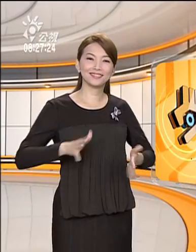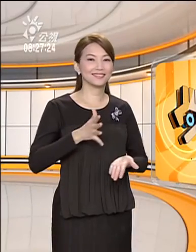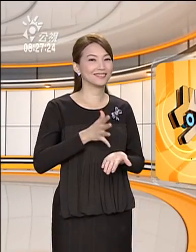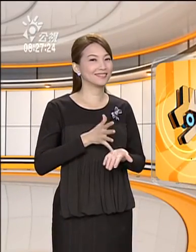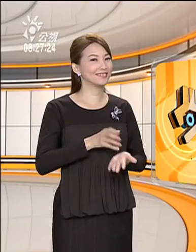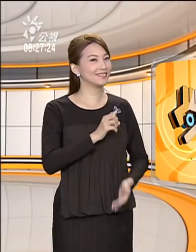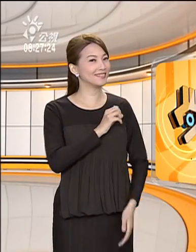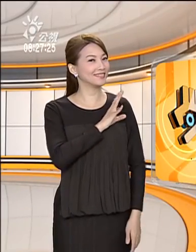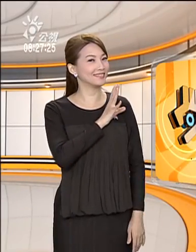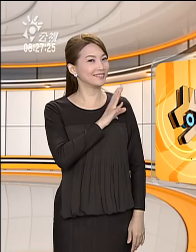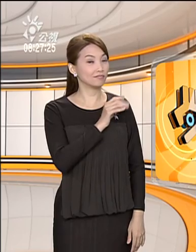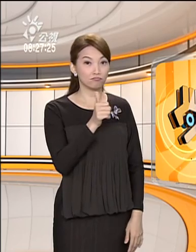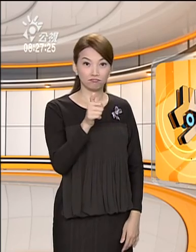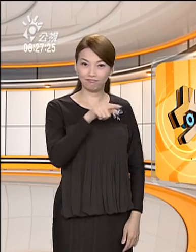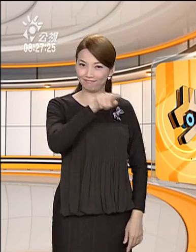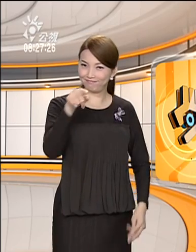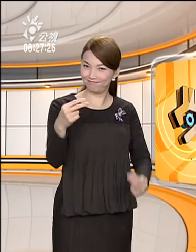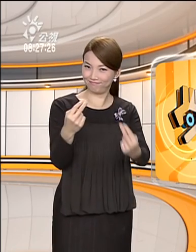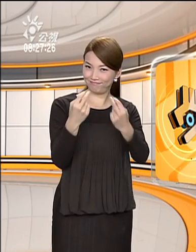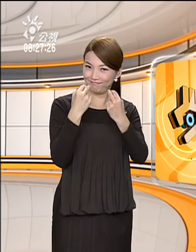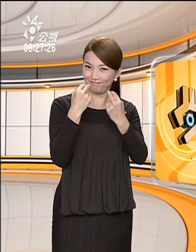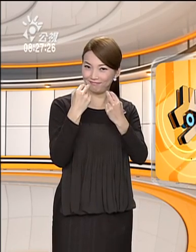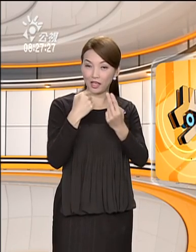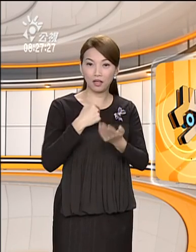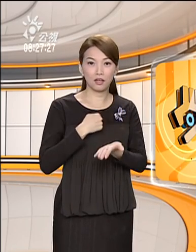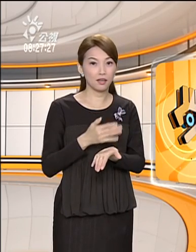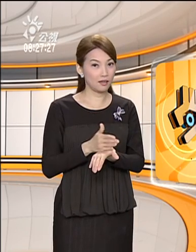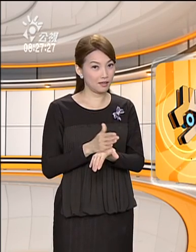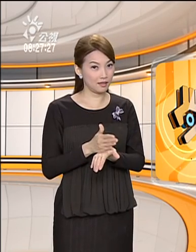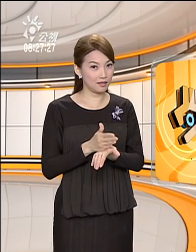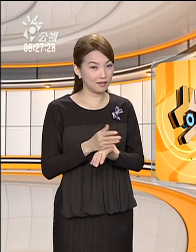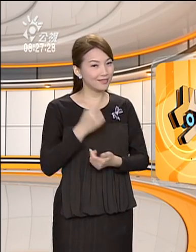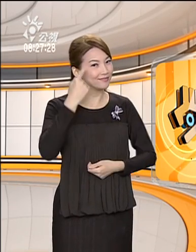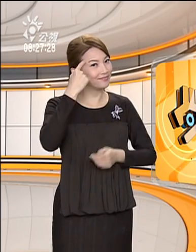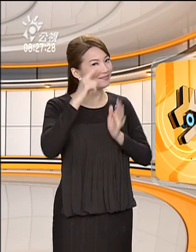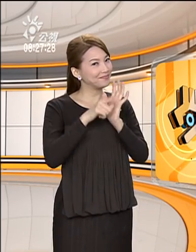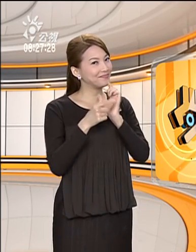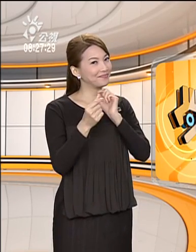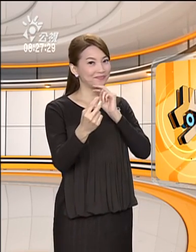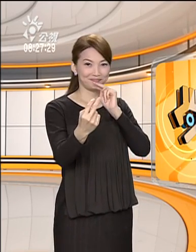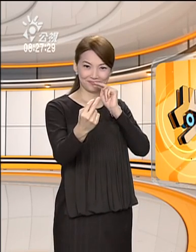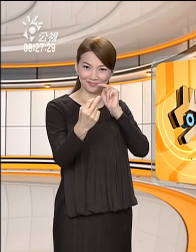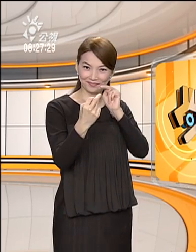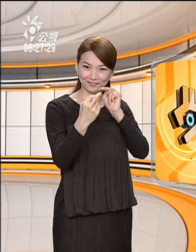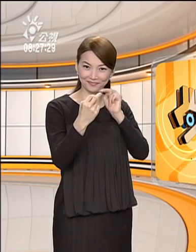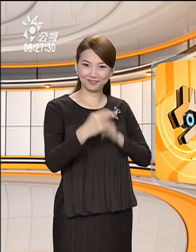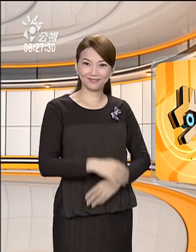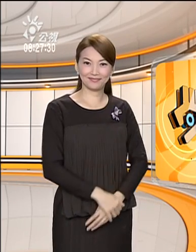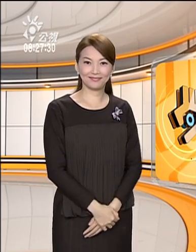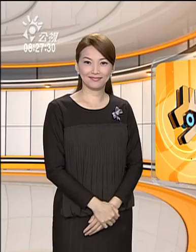感谢您收看这一节的公视手语新闻，我是王小叔，明天同一时间再会。